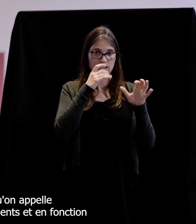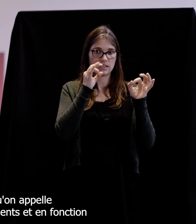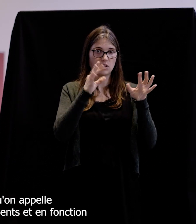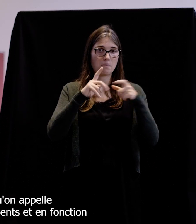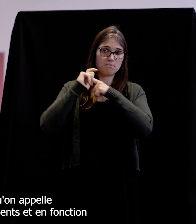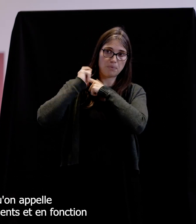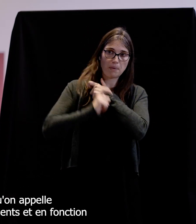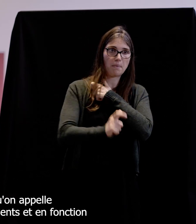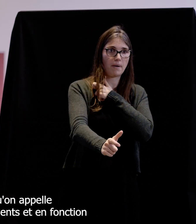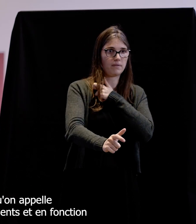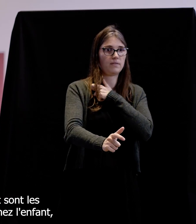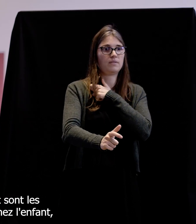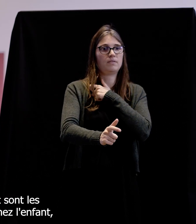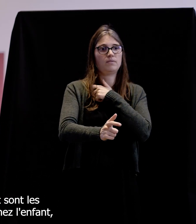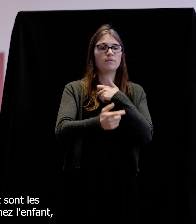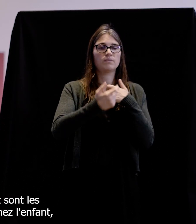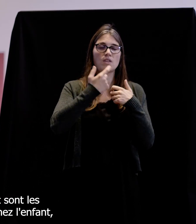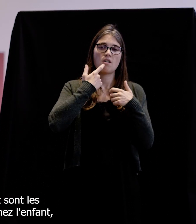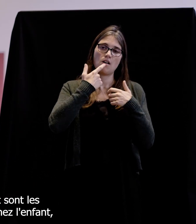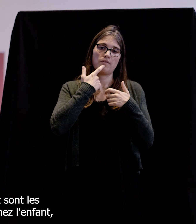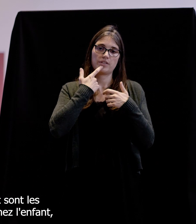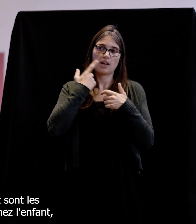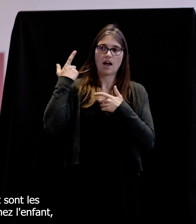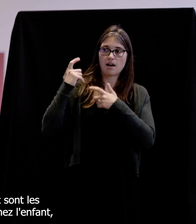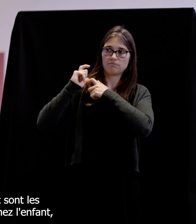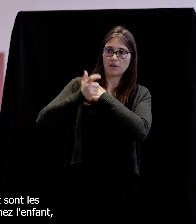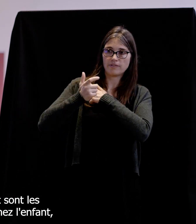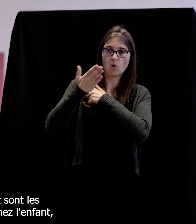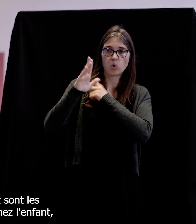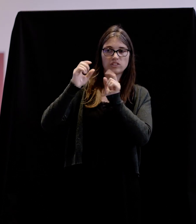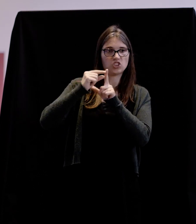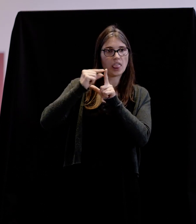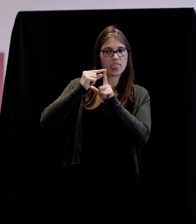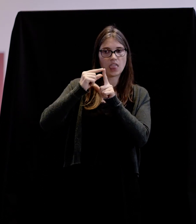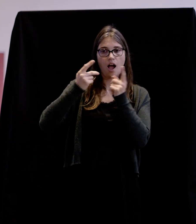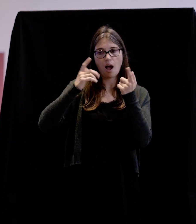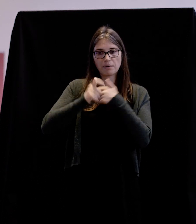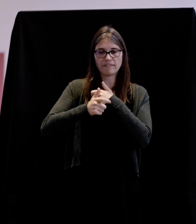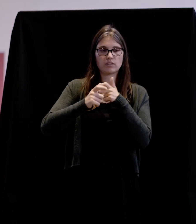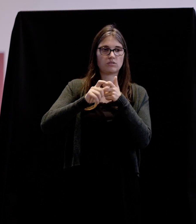cascade d'événements. Et en fonction de comment sont les autres gènes chez l'enfant,